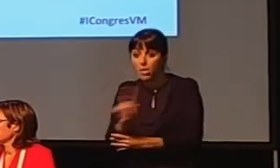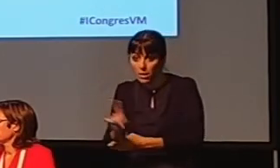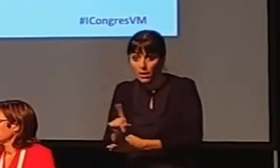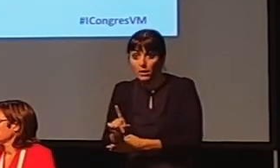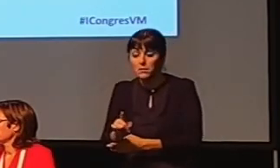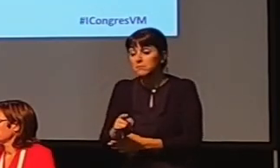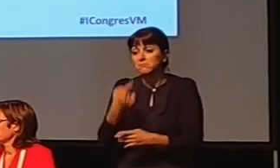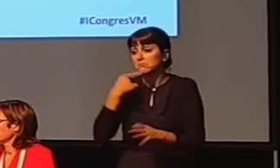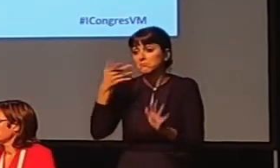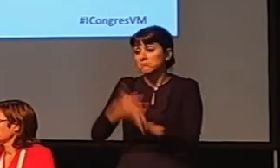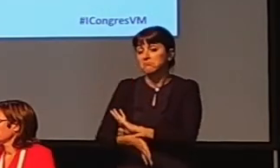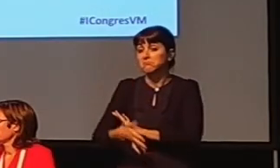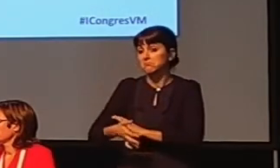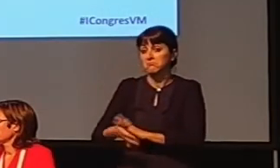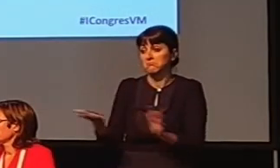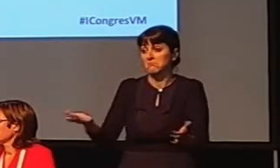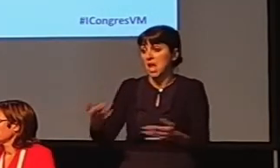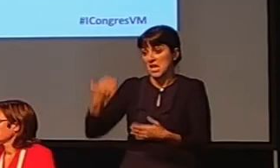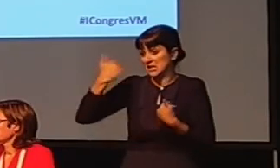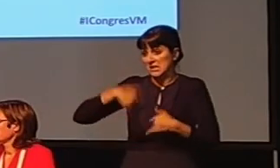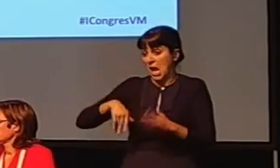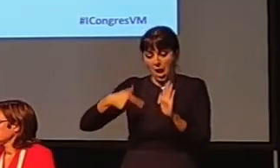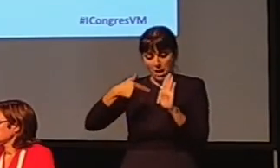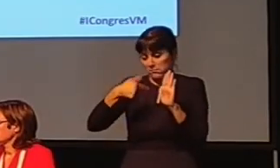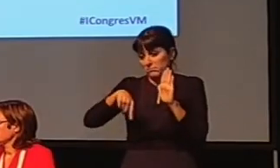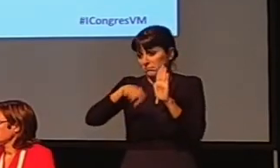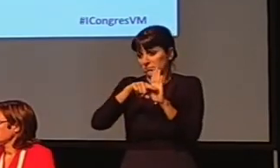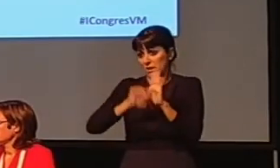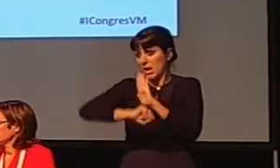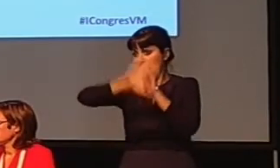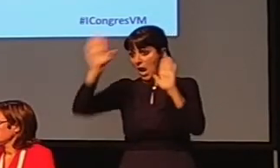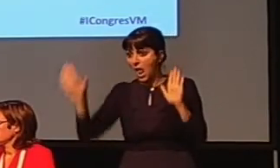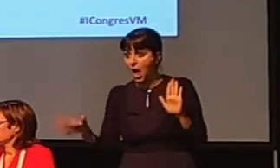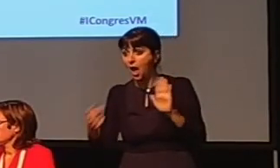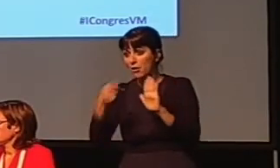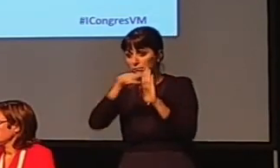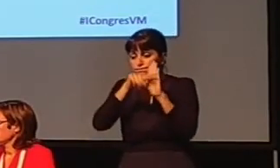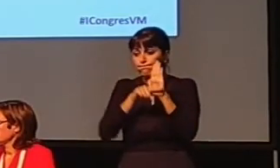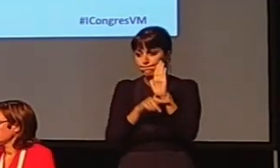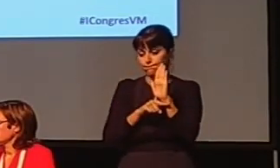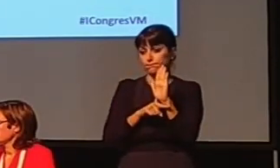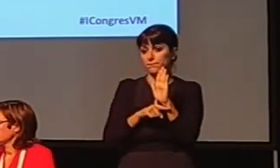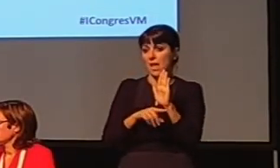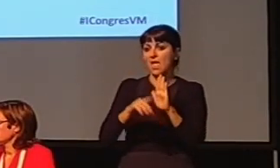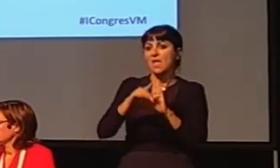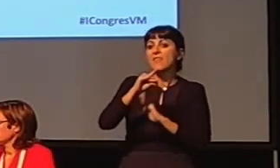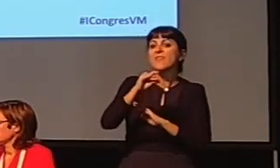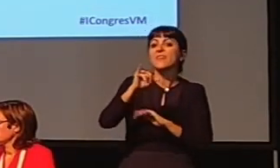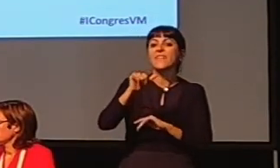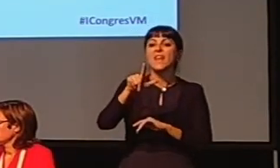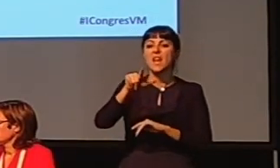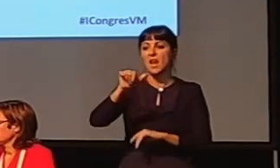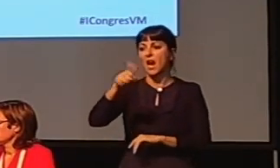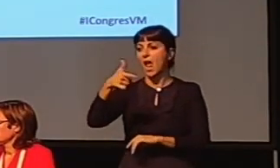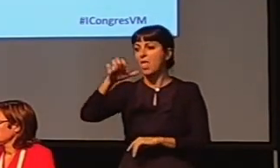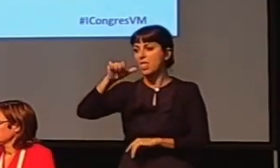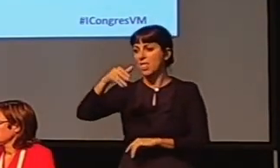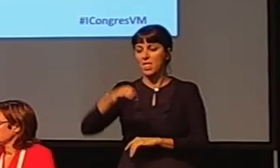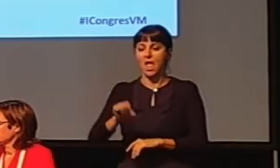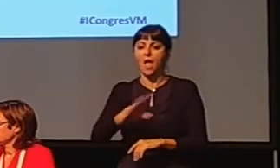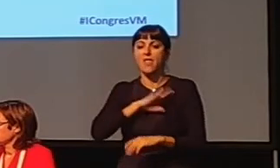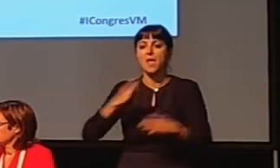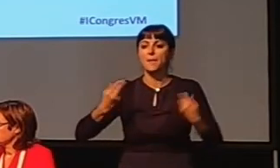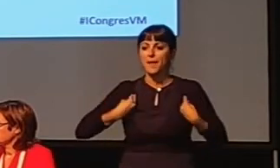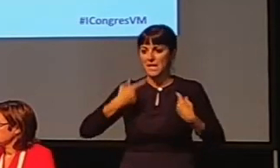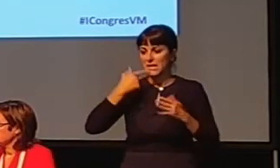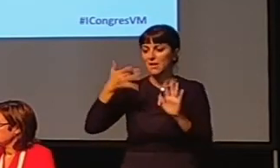historia no es que se juzgará, es que ya la tenemos delante. Vull dir que cada cosa, cuando estamos hablando de diligencia de vida, es como se está incumpliendo la